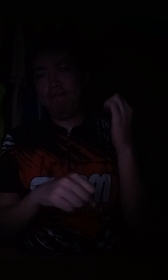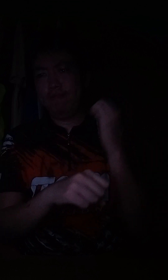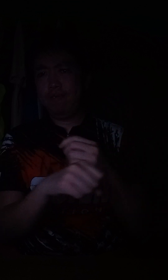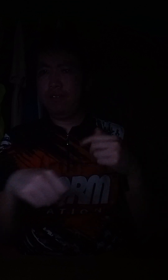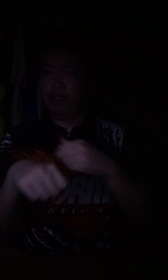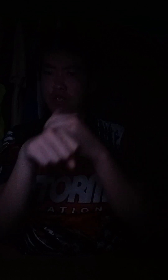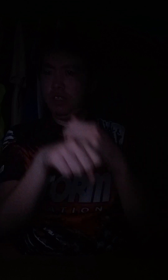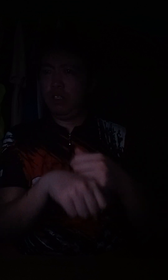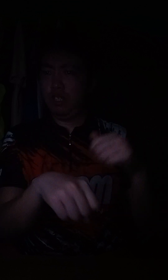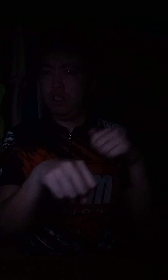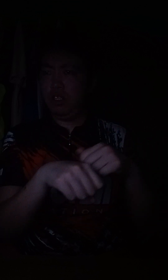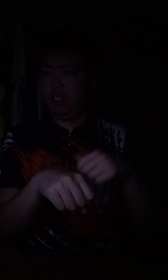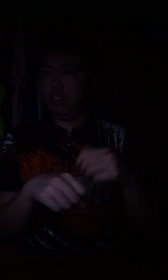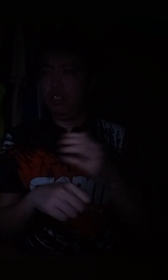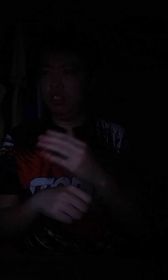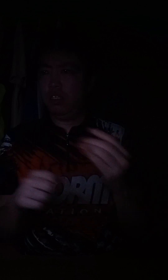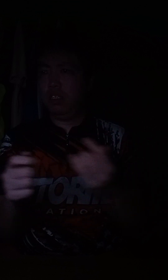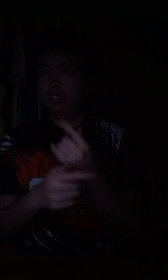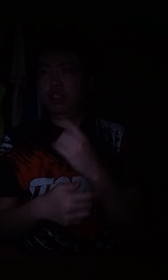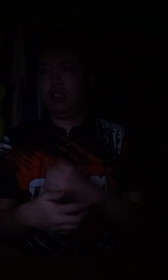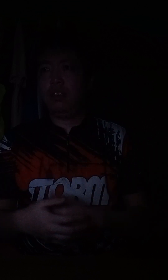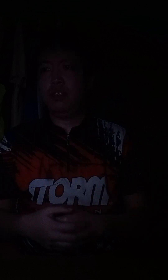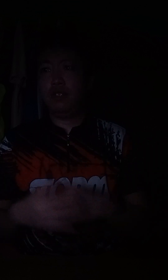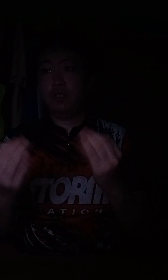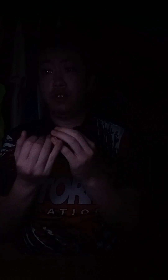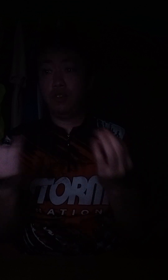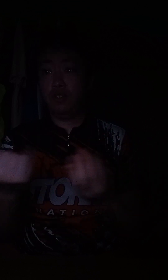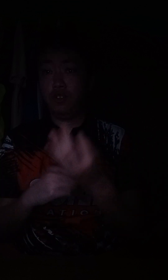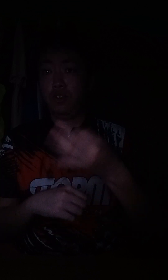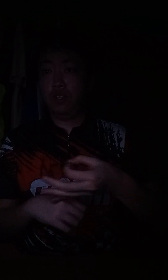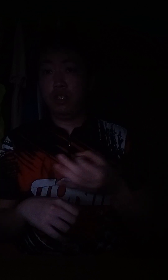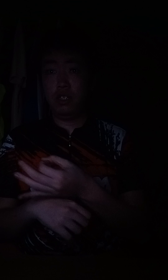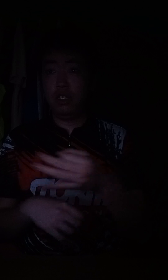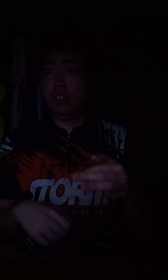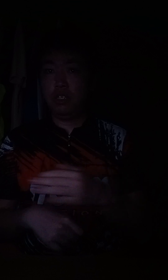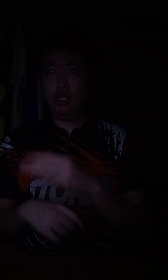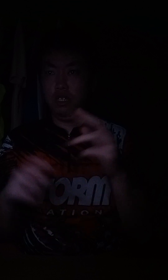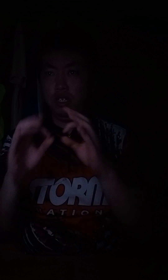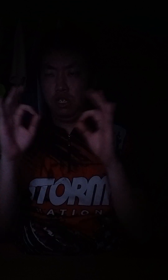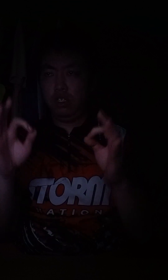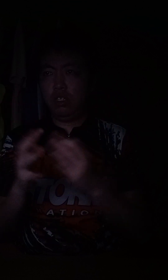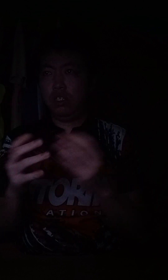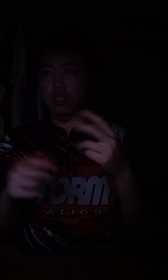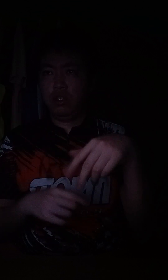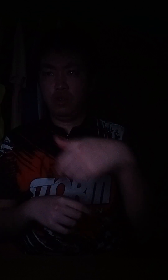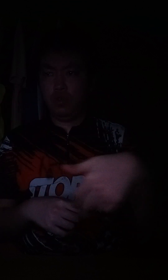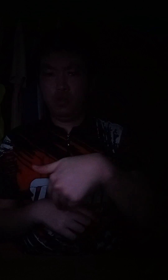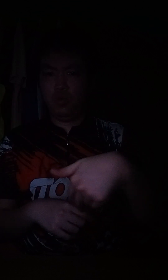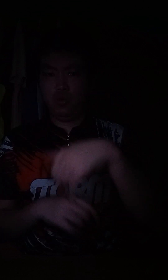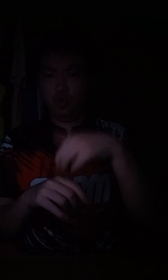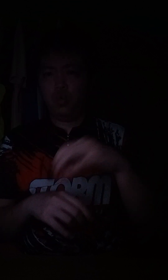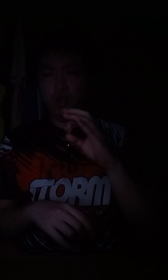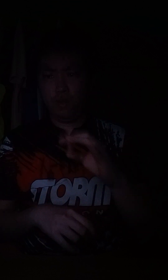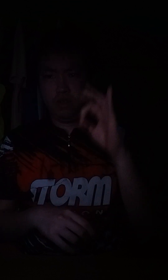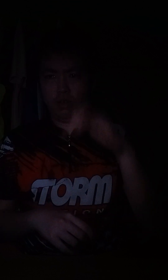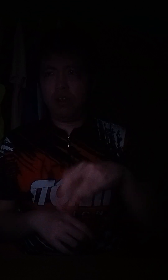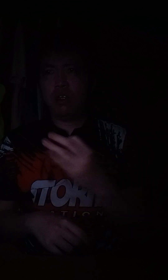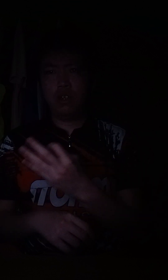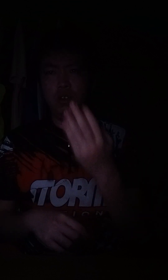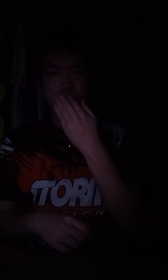가드레일까지 충돌한 것으로 파악됐습니다. 현장에 출동한 경찰이 확인한 결과 통근버스 운전자 50대 남성은 음주 상태는